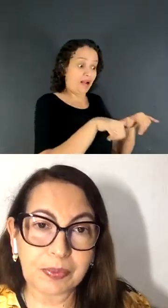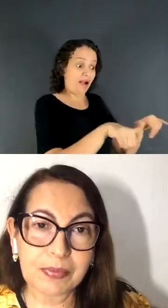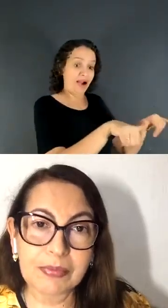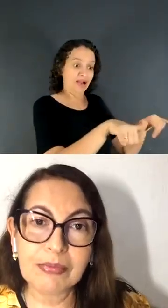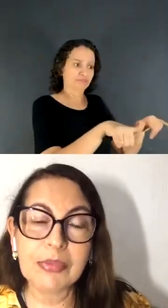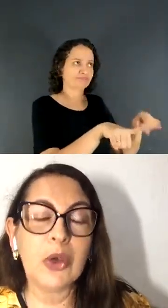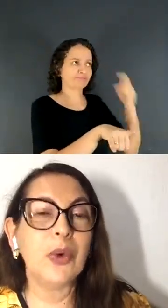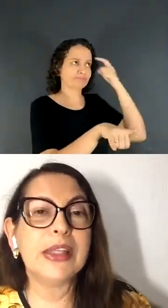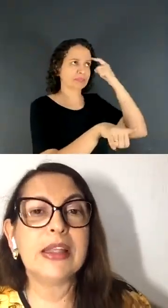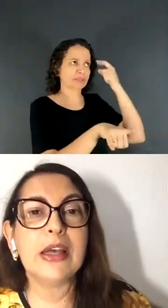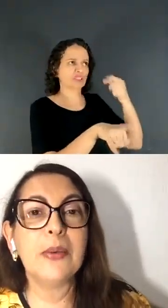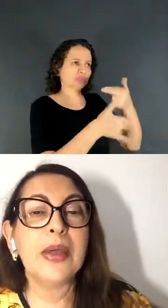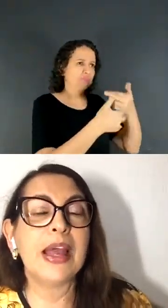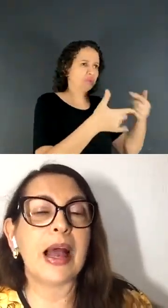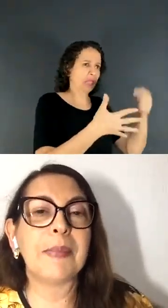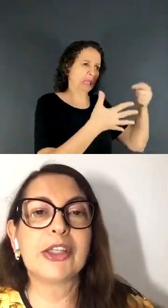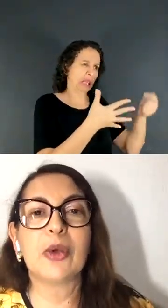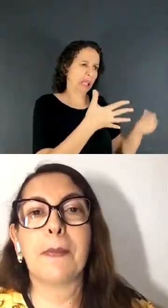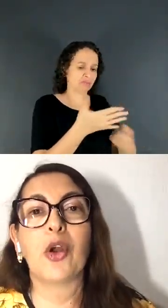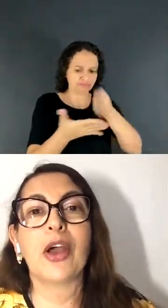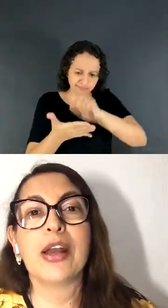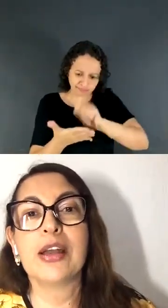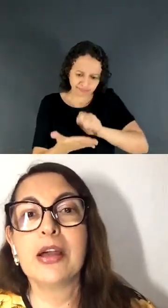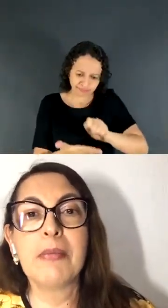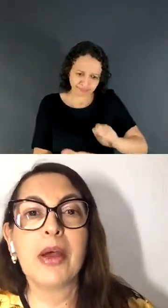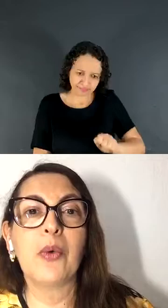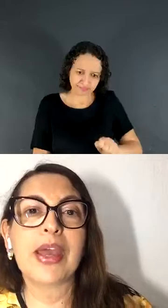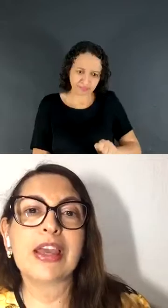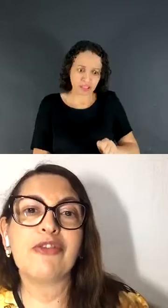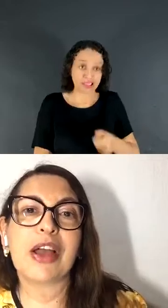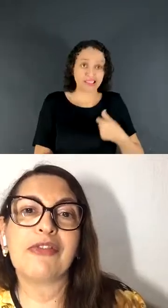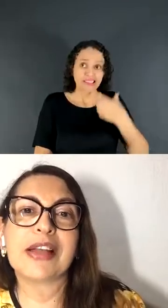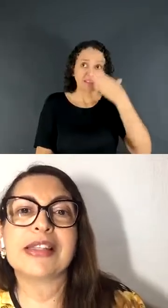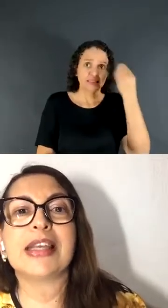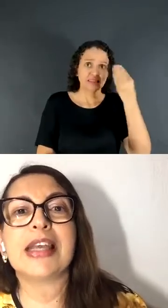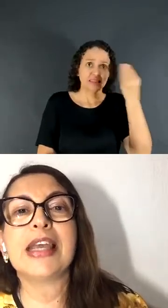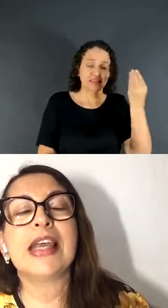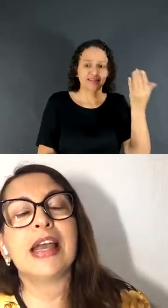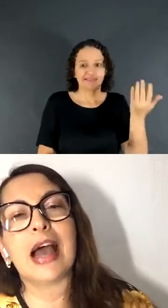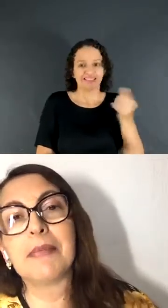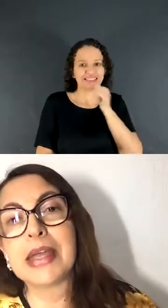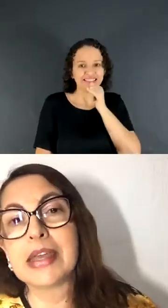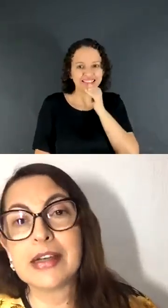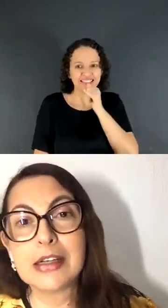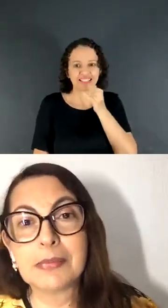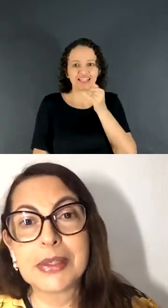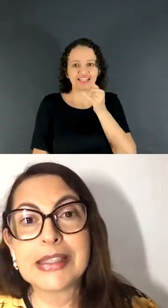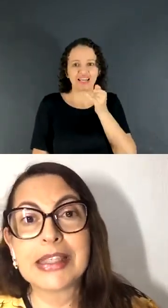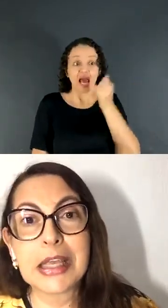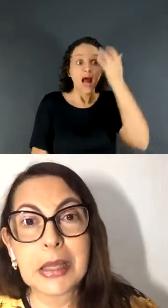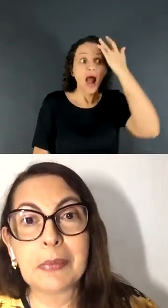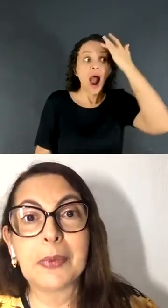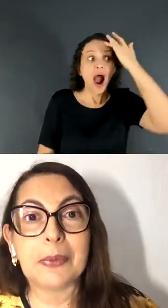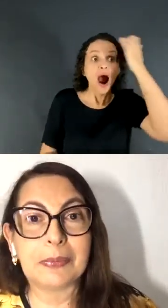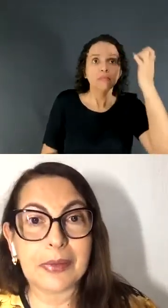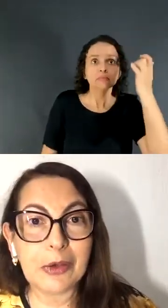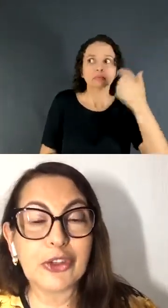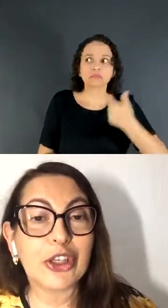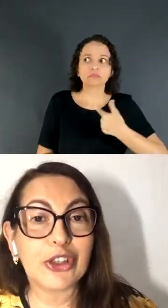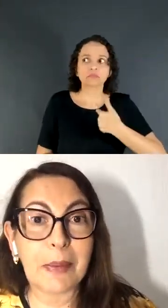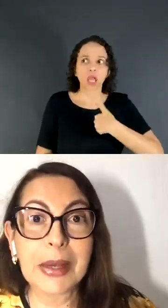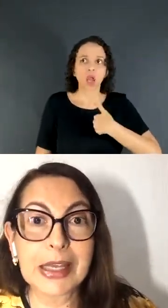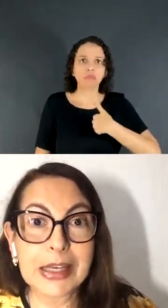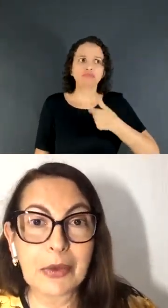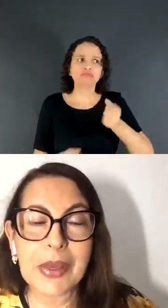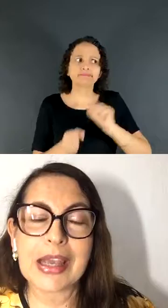mercantil, ou então a pessoa programa o que, que vai fazer amanhã, por exemplo, né? O